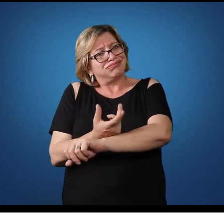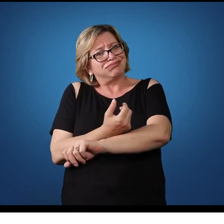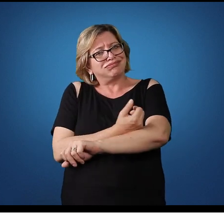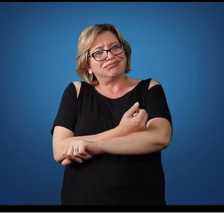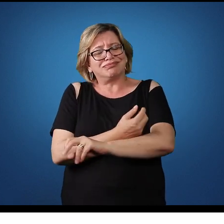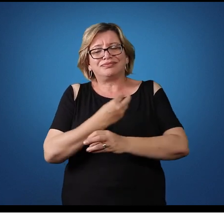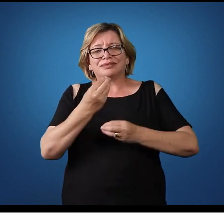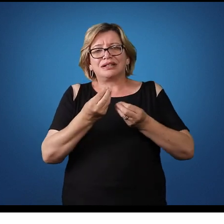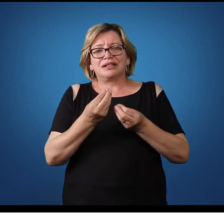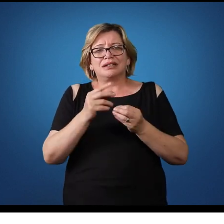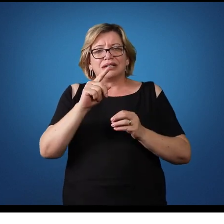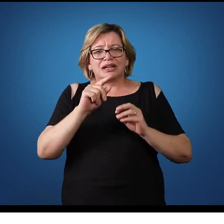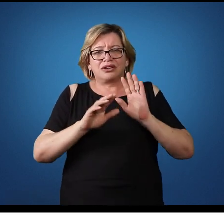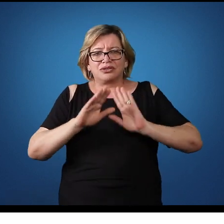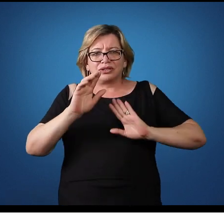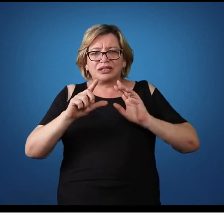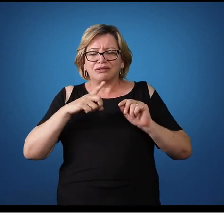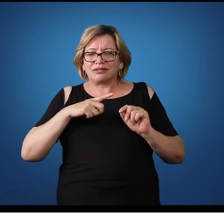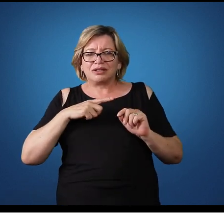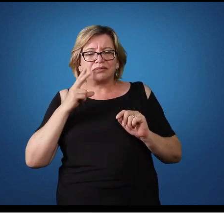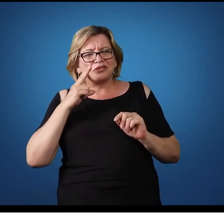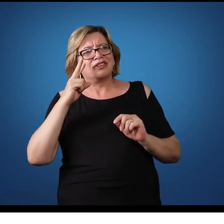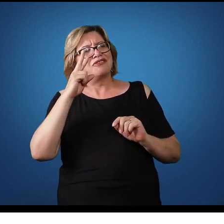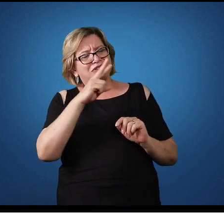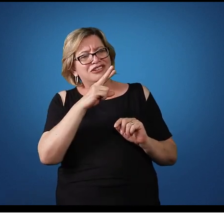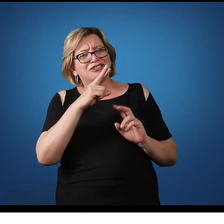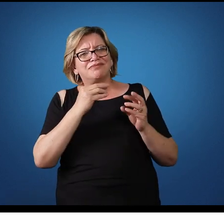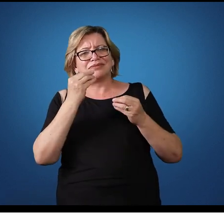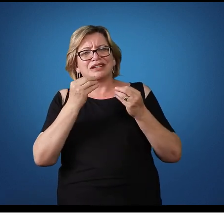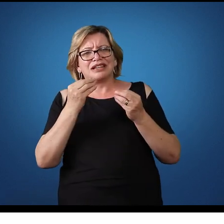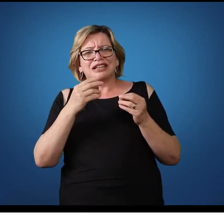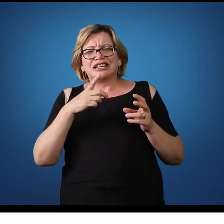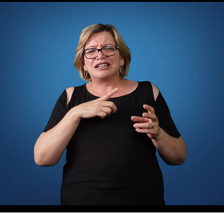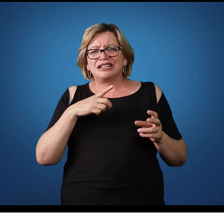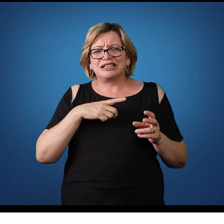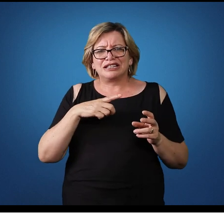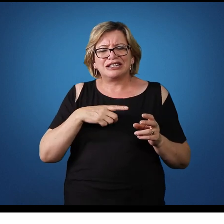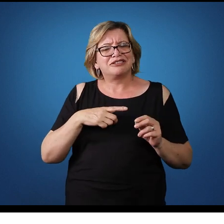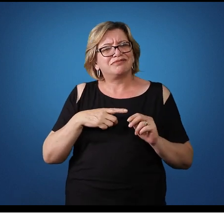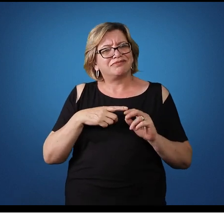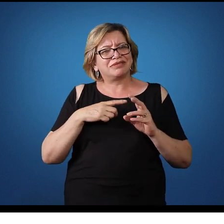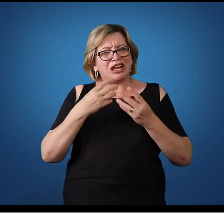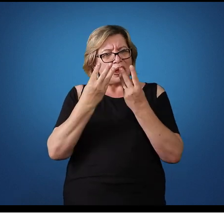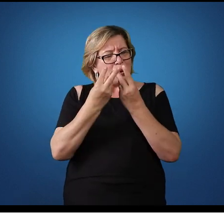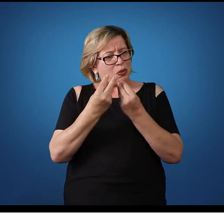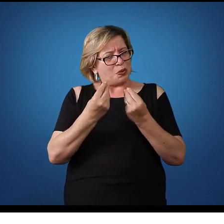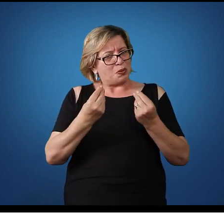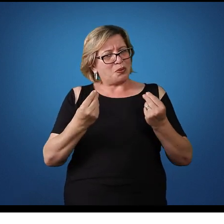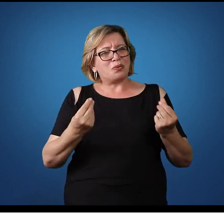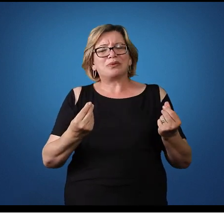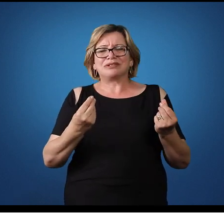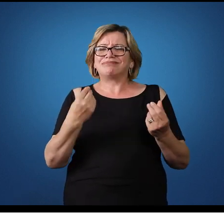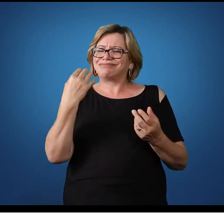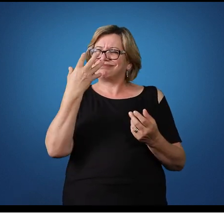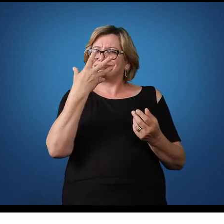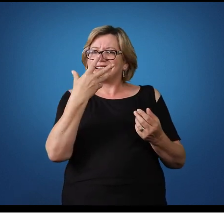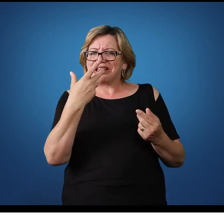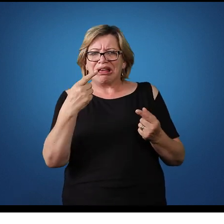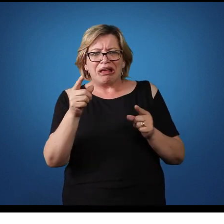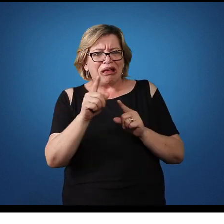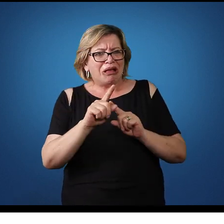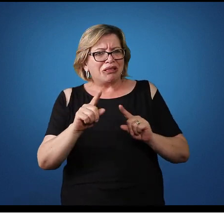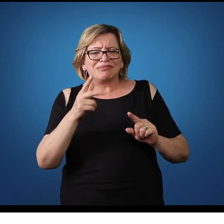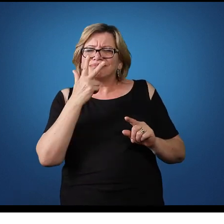sentimento do artista. Essas que nós temos aqui, por exemplo, embora tenham, obviamente, qualidades estéticas notáveis, não